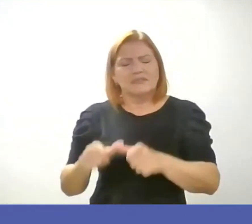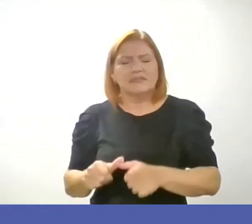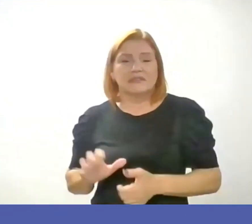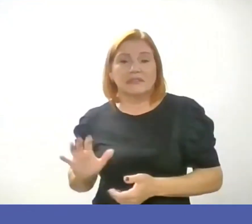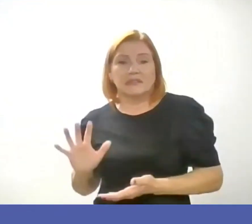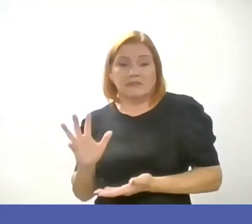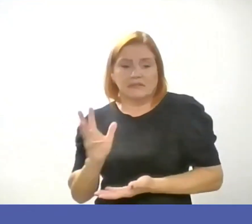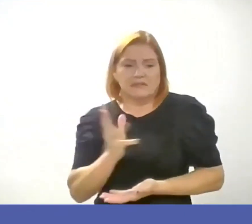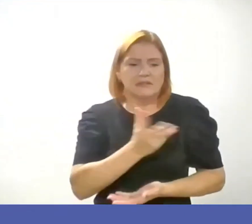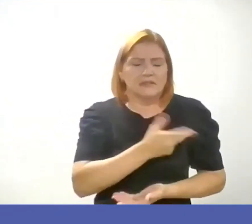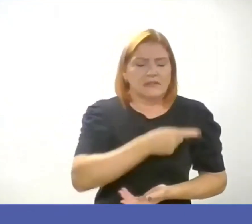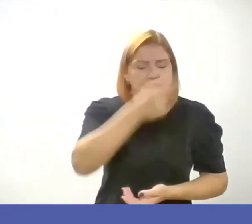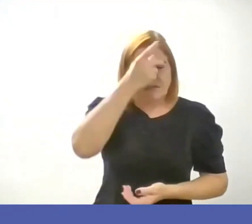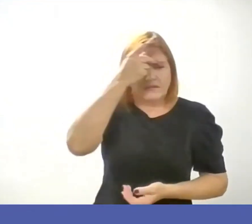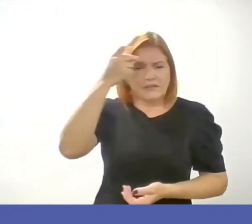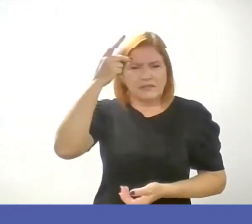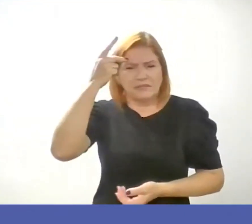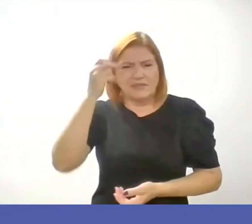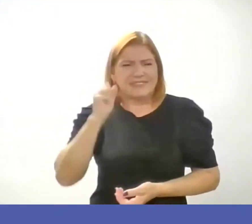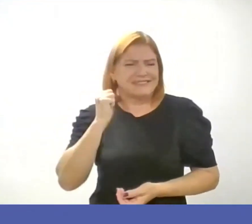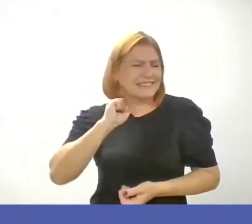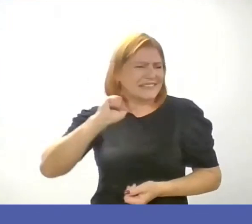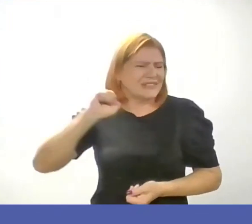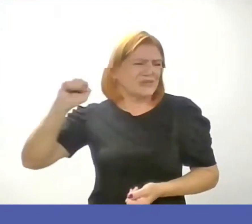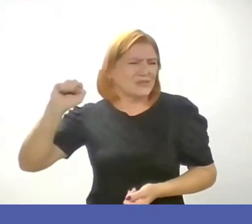Quantos suicídios nós evitamos?